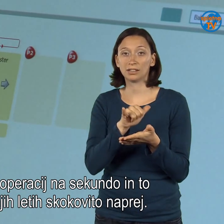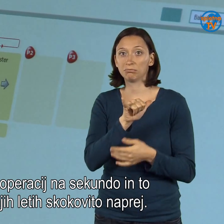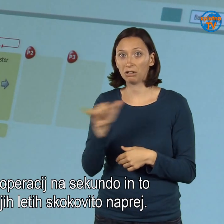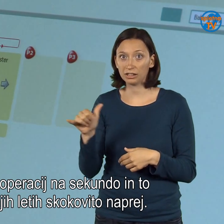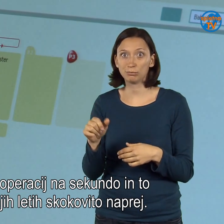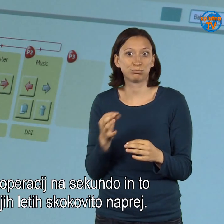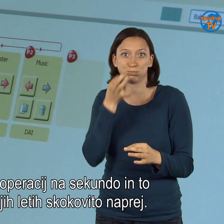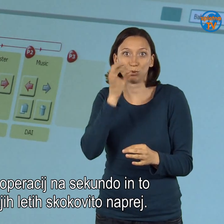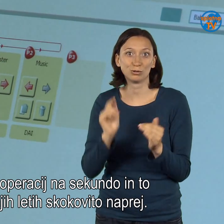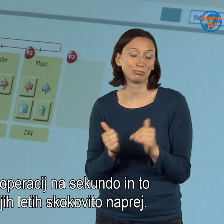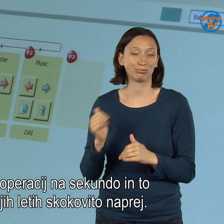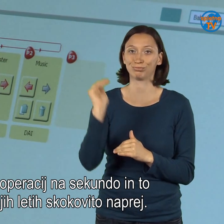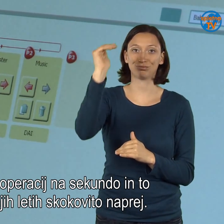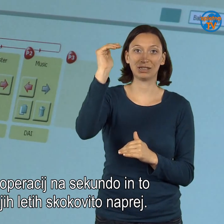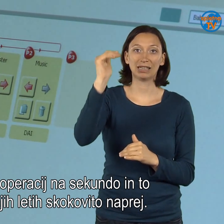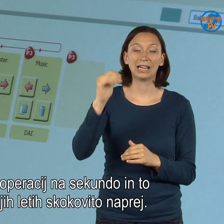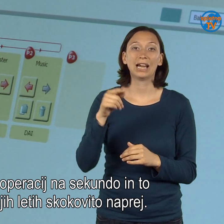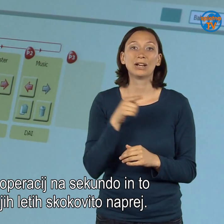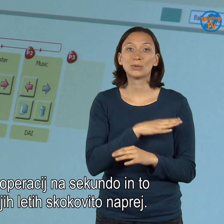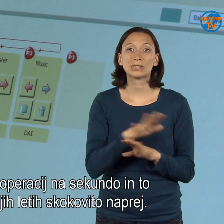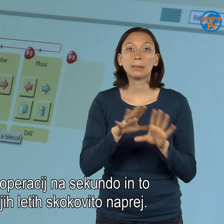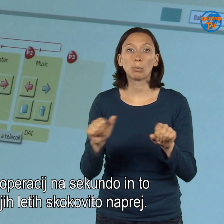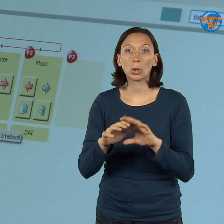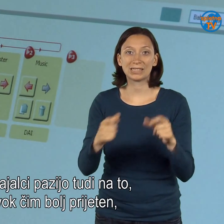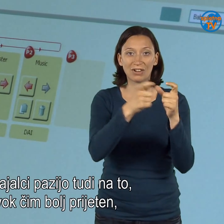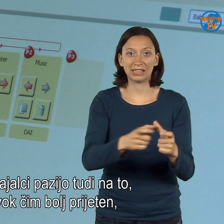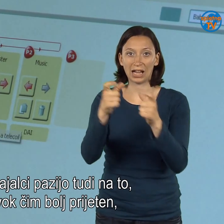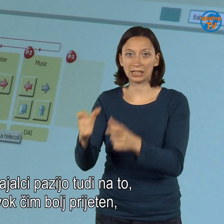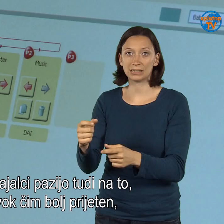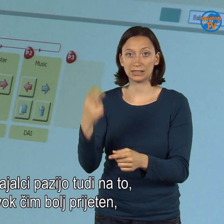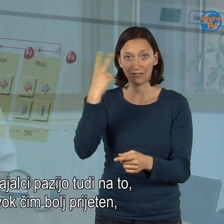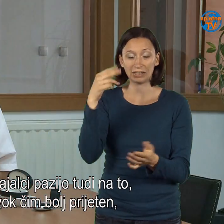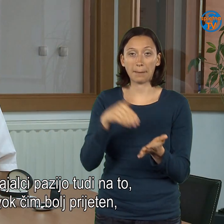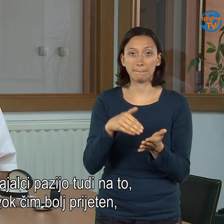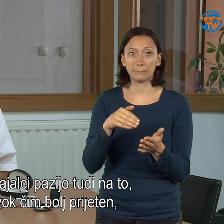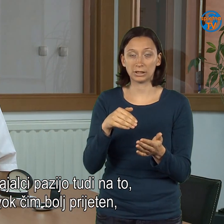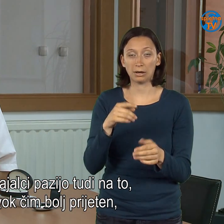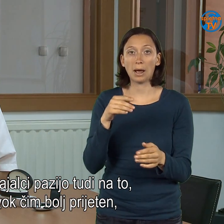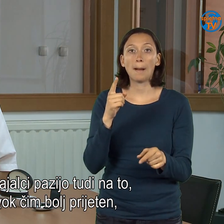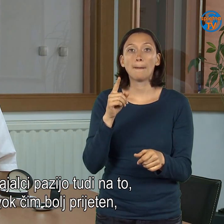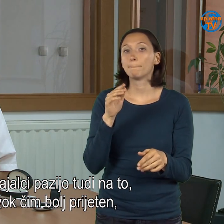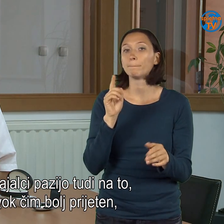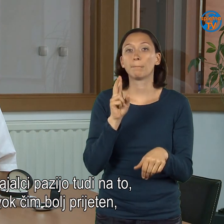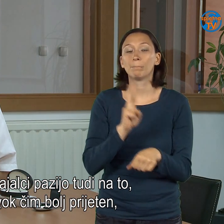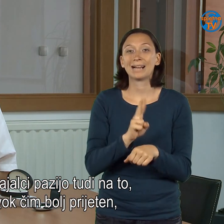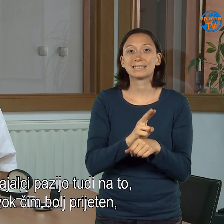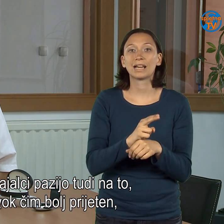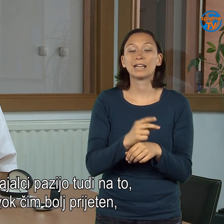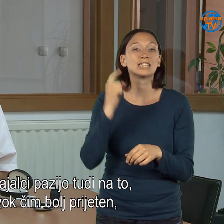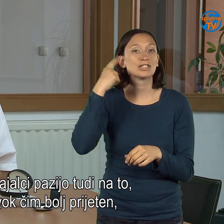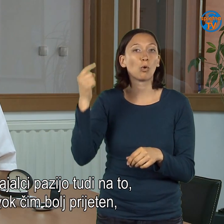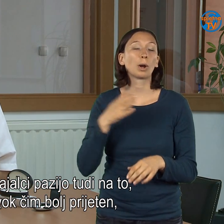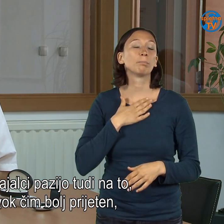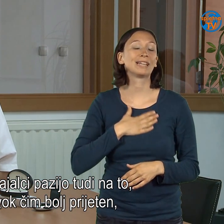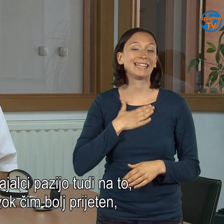šlo skokovito naprej. Vsi proizvajalci sedaj pazijo tudi na to, da je tudi zvok čim bolj prijeten, da je